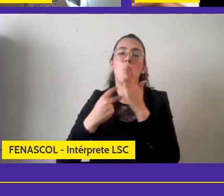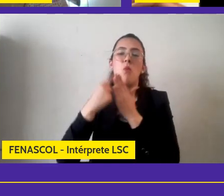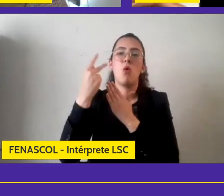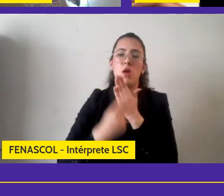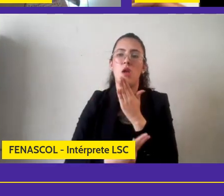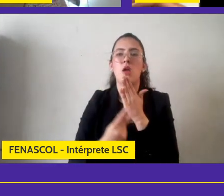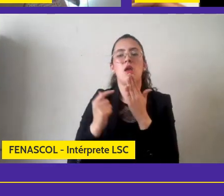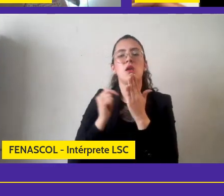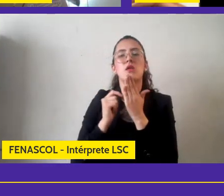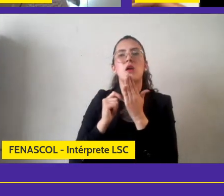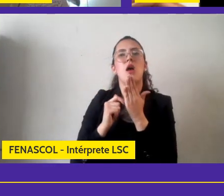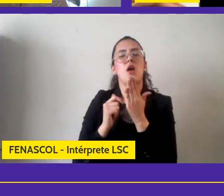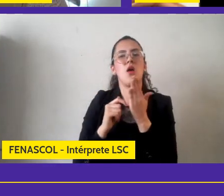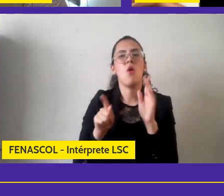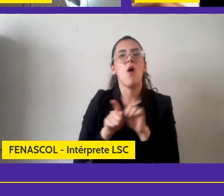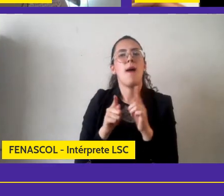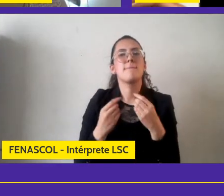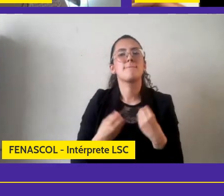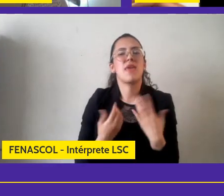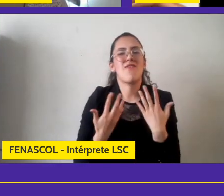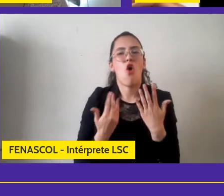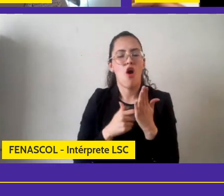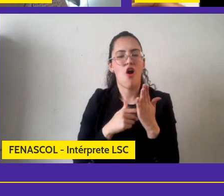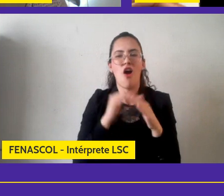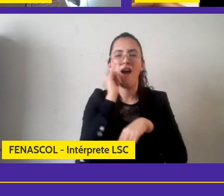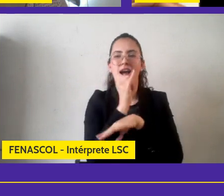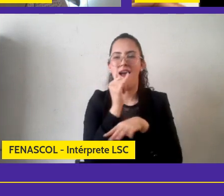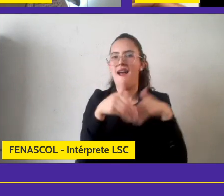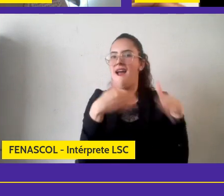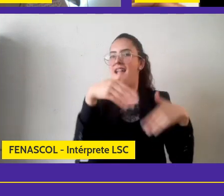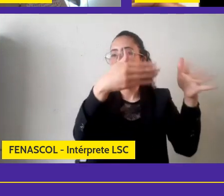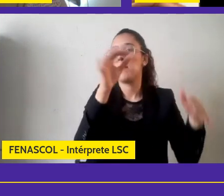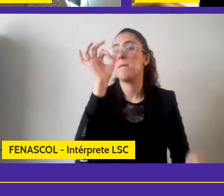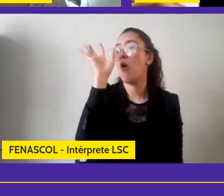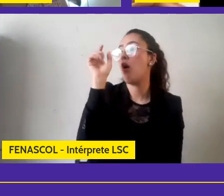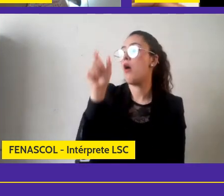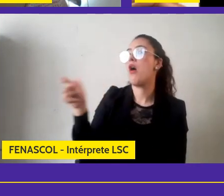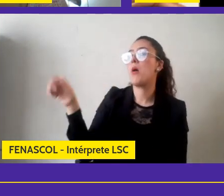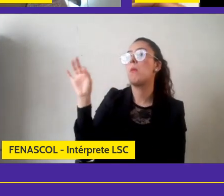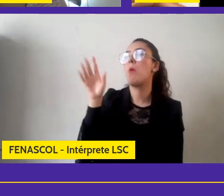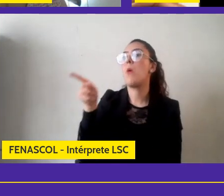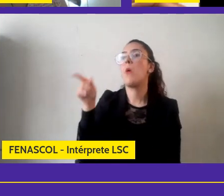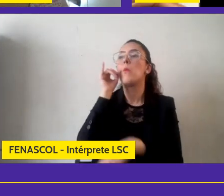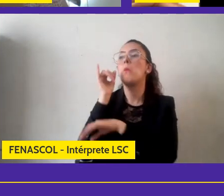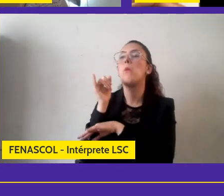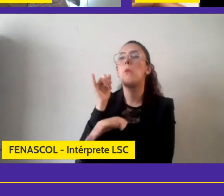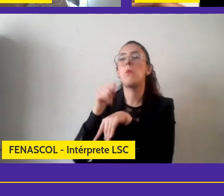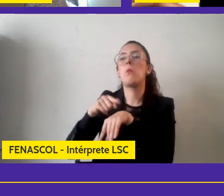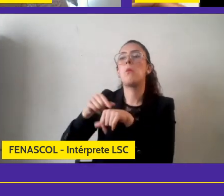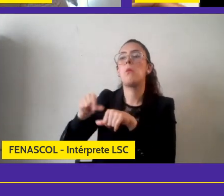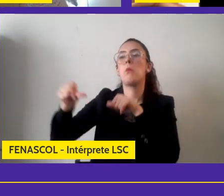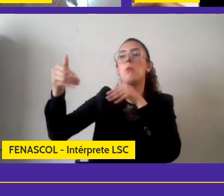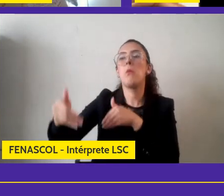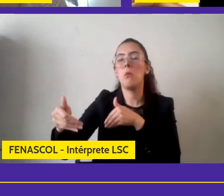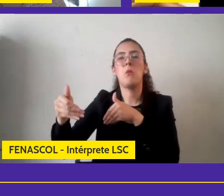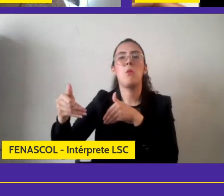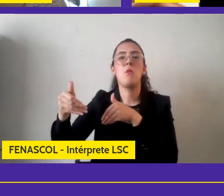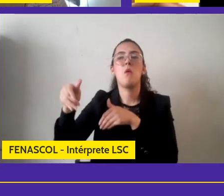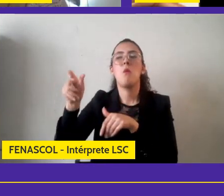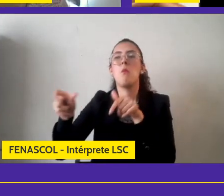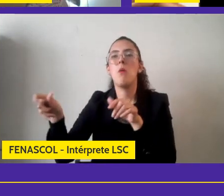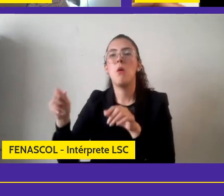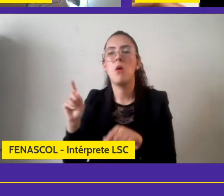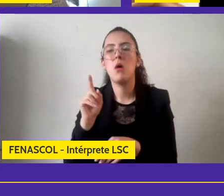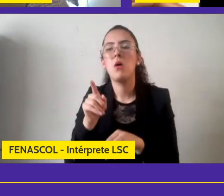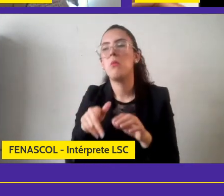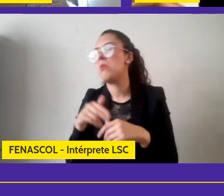caso de todos los proyectos, algunos dejarán de moverse en algún momento, otros no, otros se quedarán atrás y luego volverán.